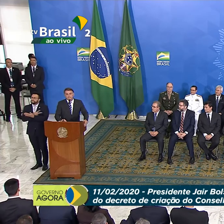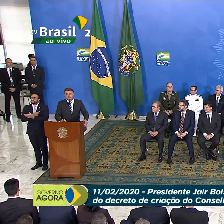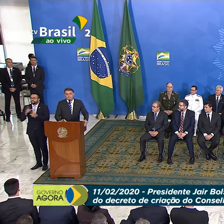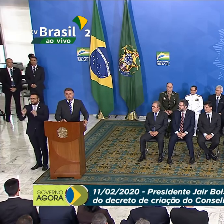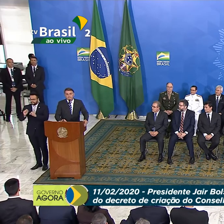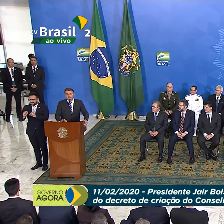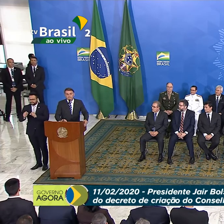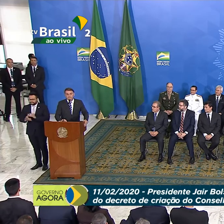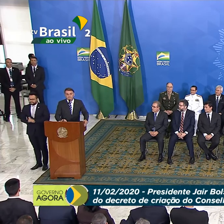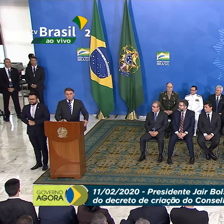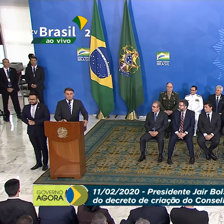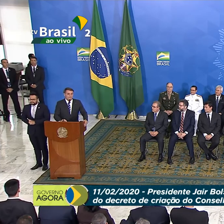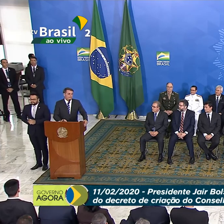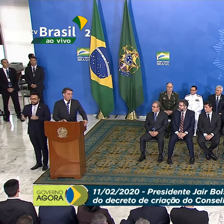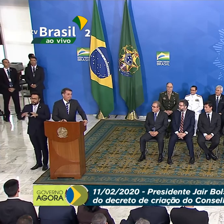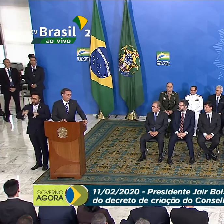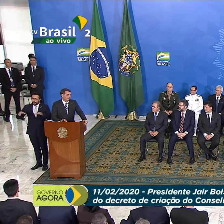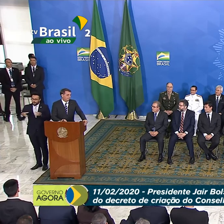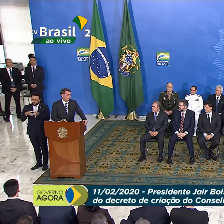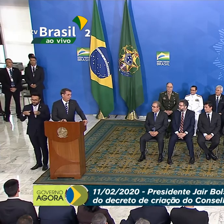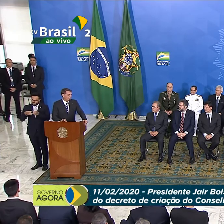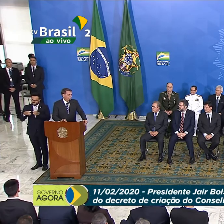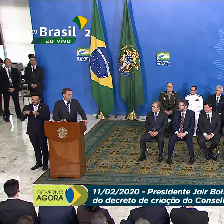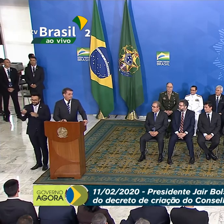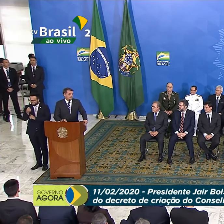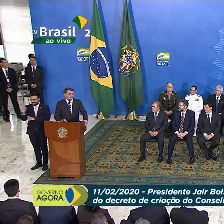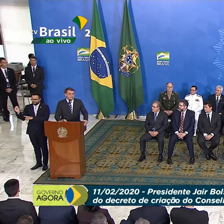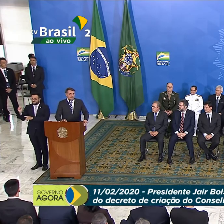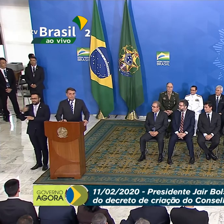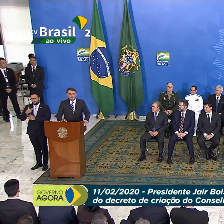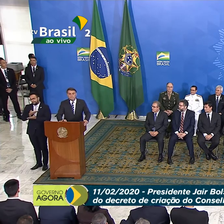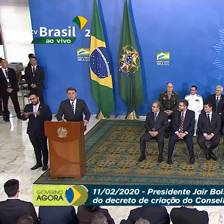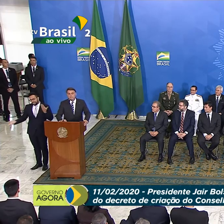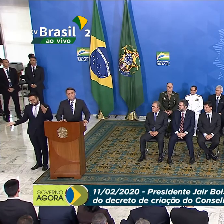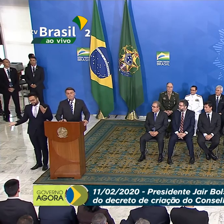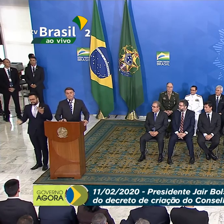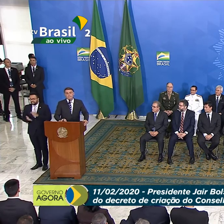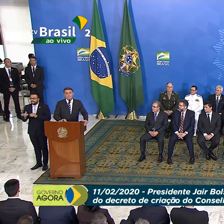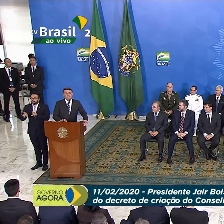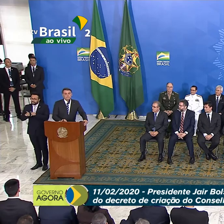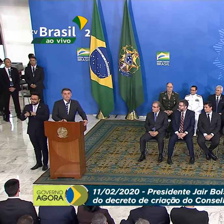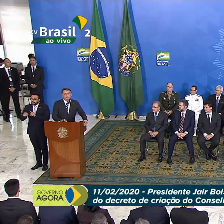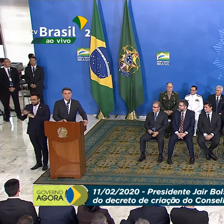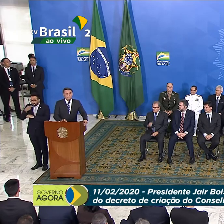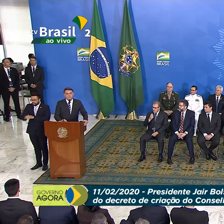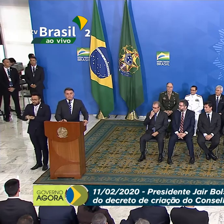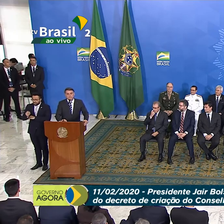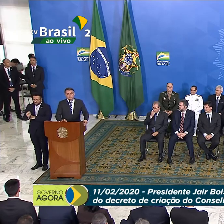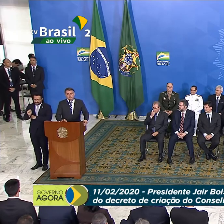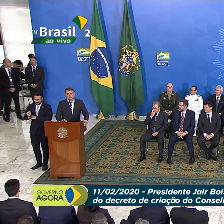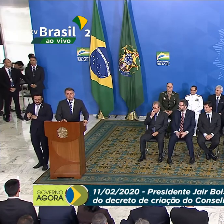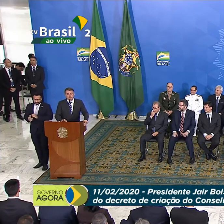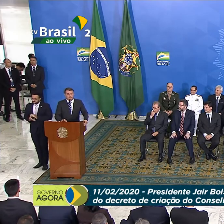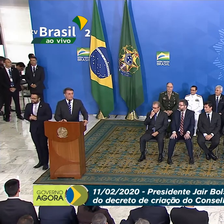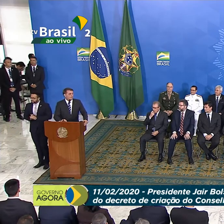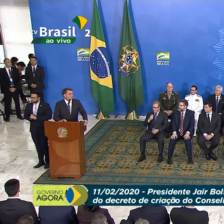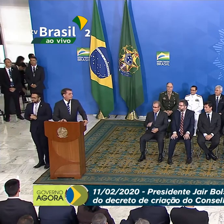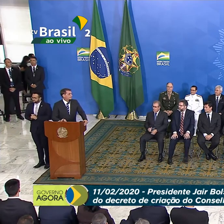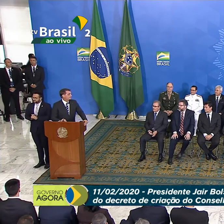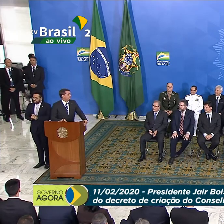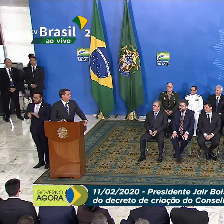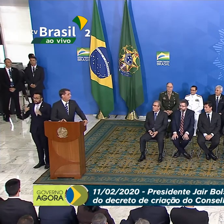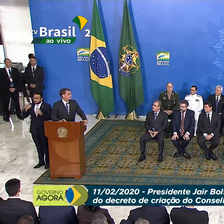derrotado na Comissão de Defesa Nacional. E também ouso dizer que talvez essa